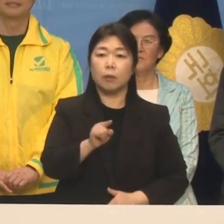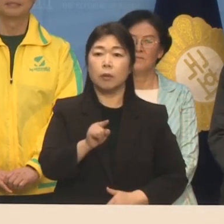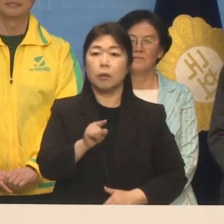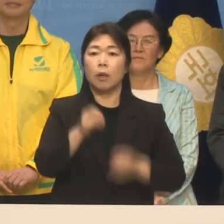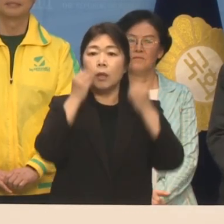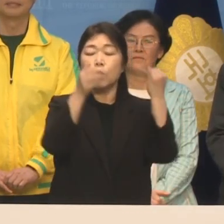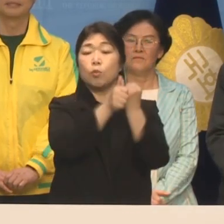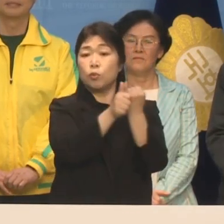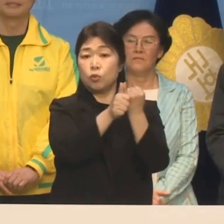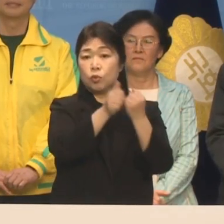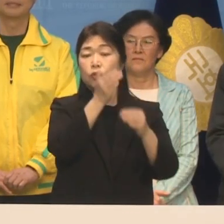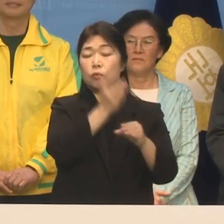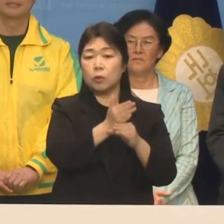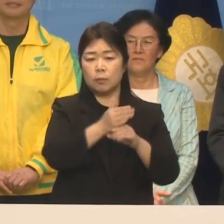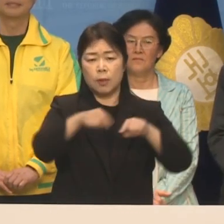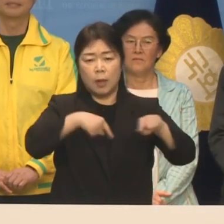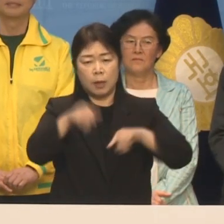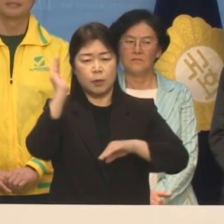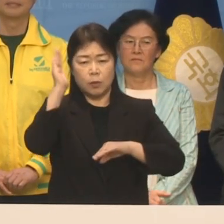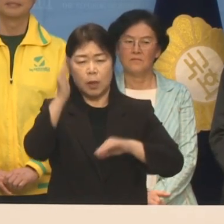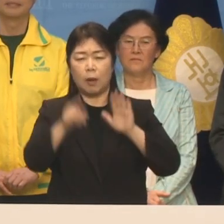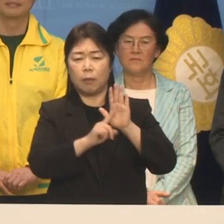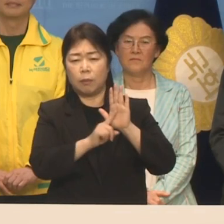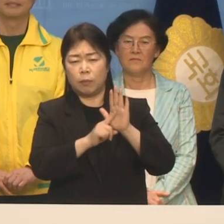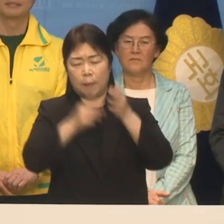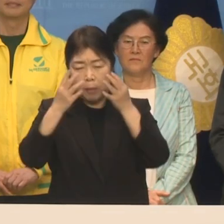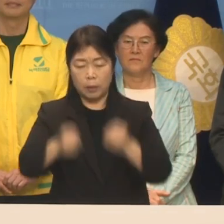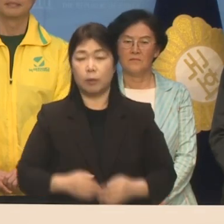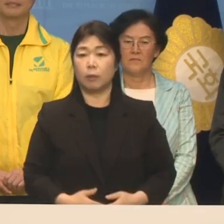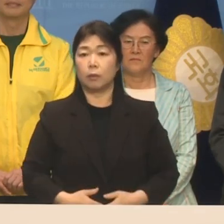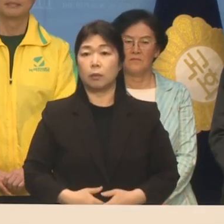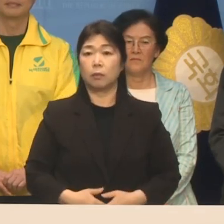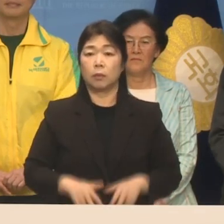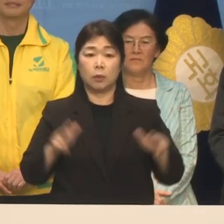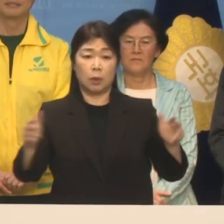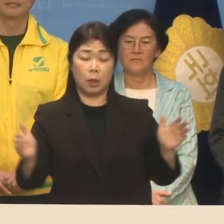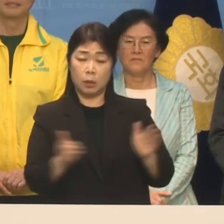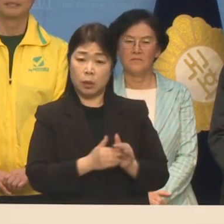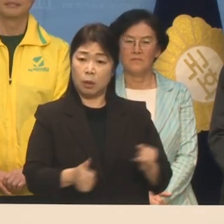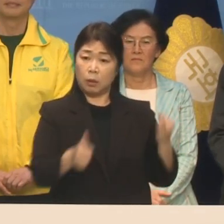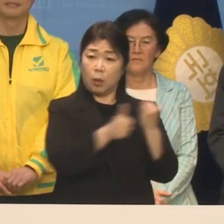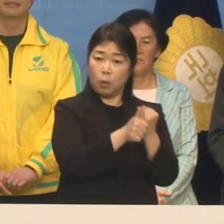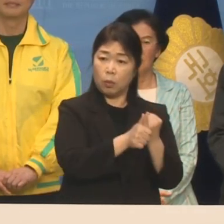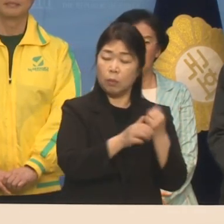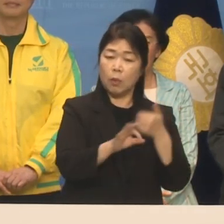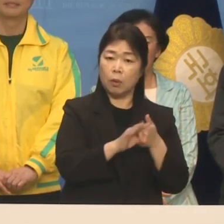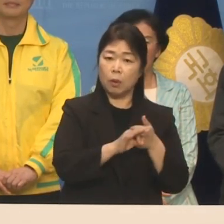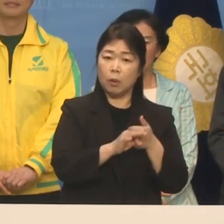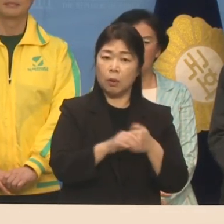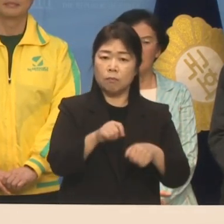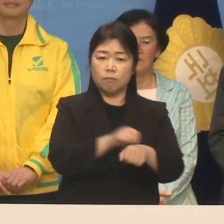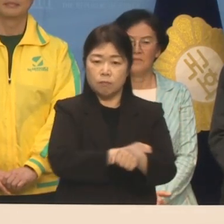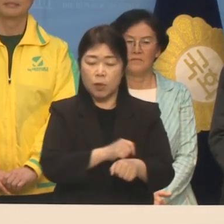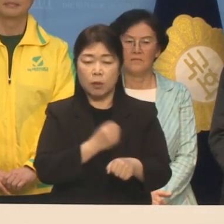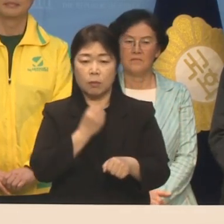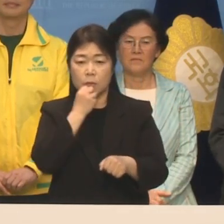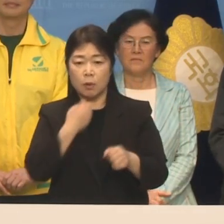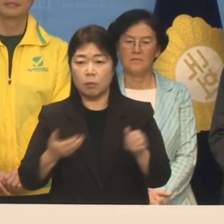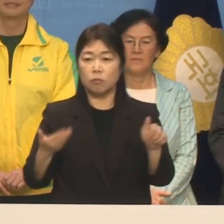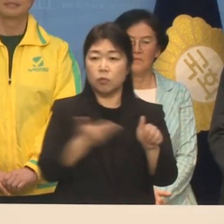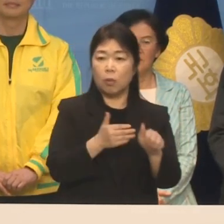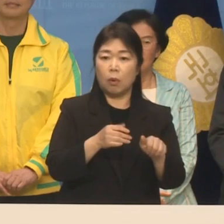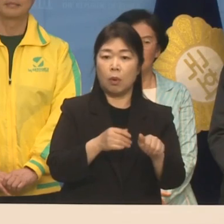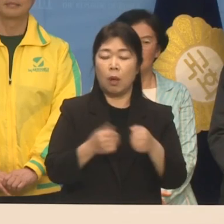신혼부부를 중심으로 지금까지 혼인이 페널티가 됐던 상황, 모성을 페널티로 경험해야